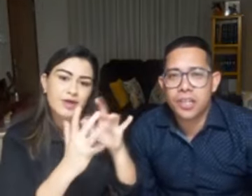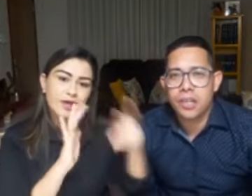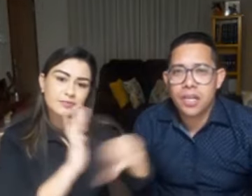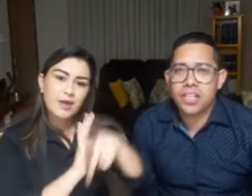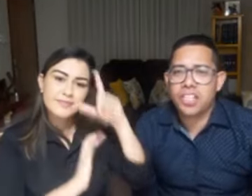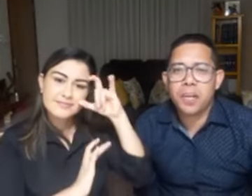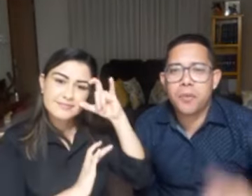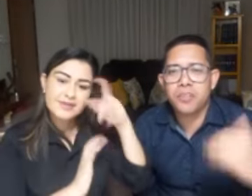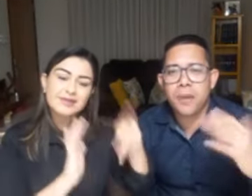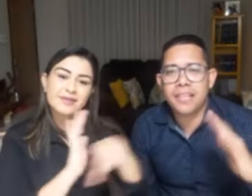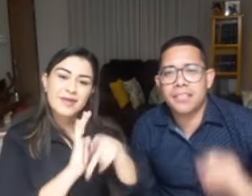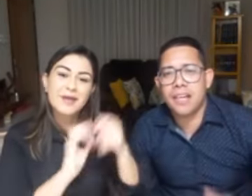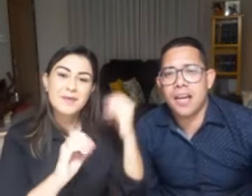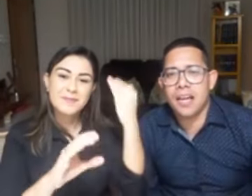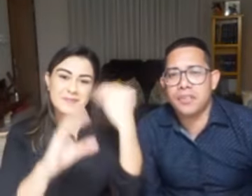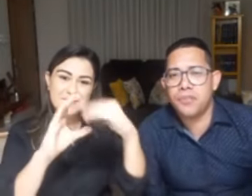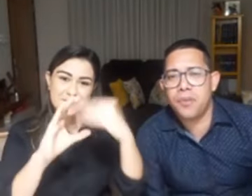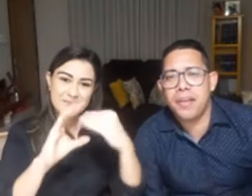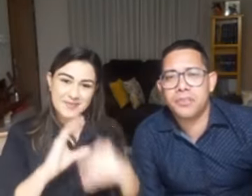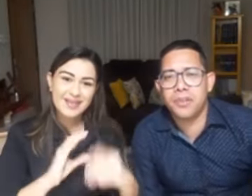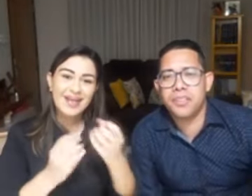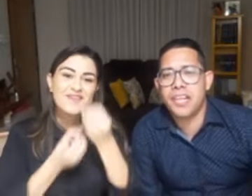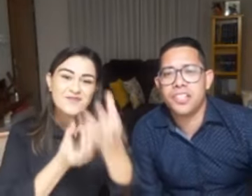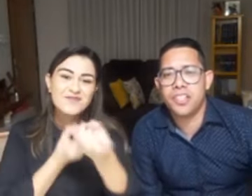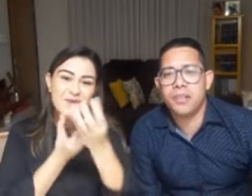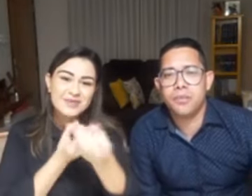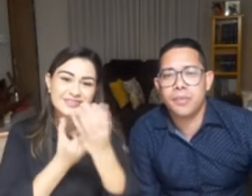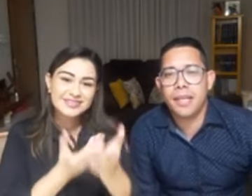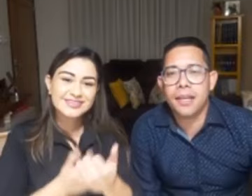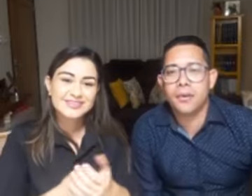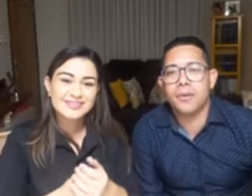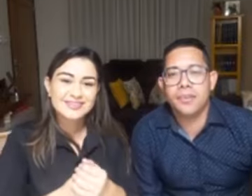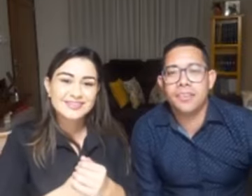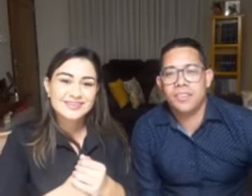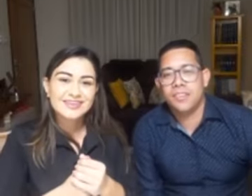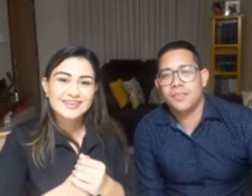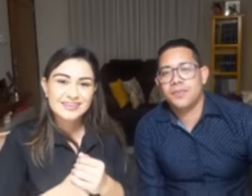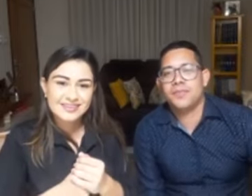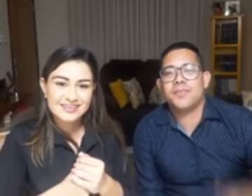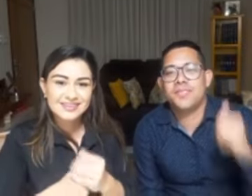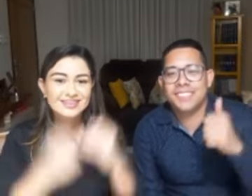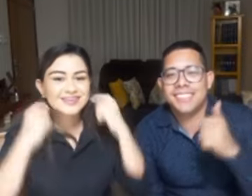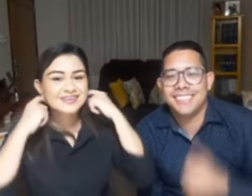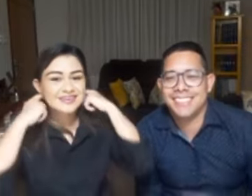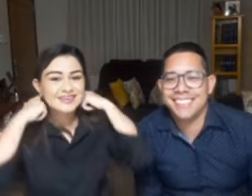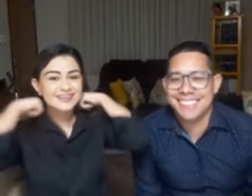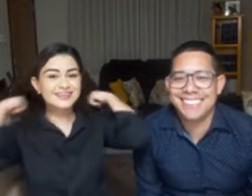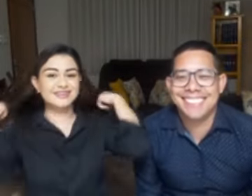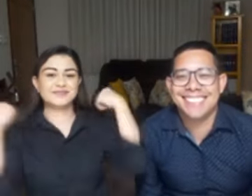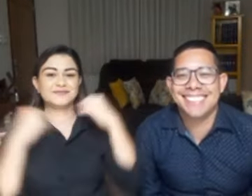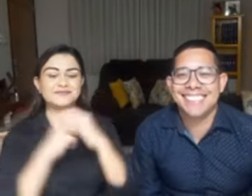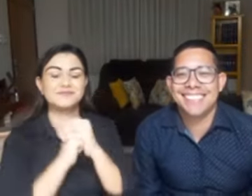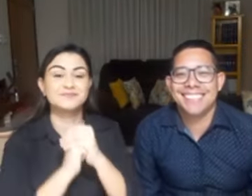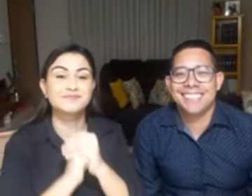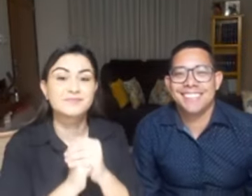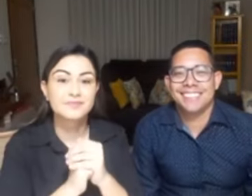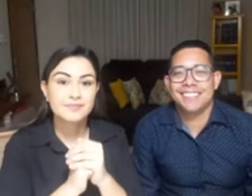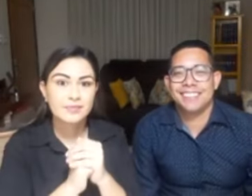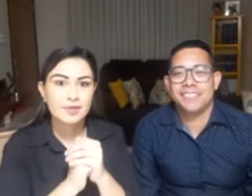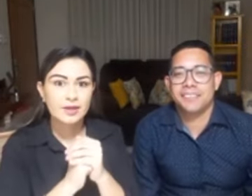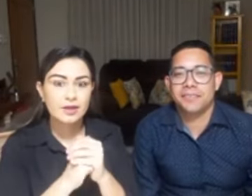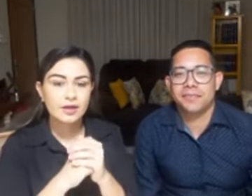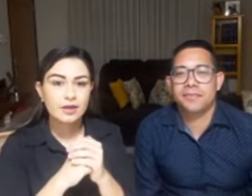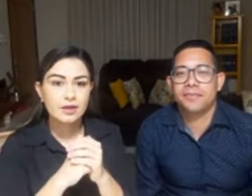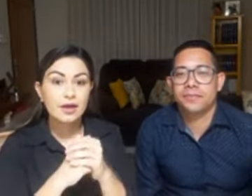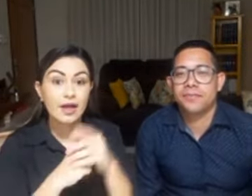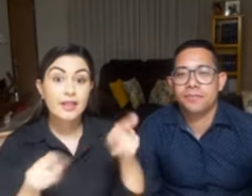gente depois passa as informações certinho, não tem erro. Tá bom, tá bom. E que alguém também quiser adquirir